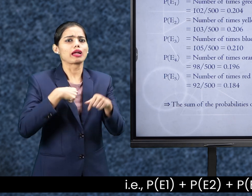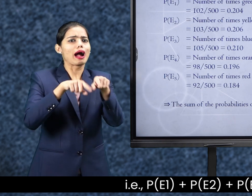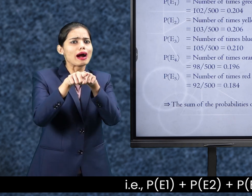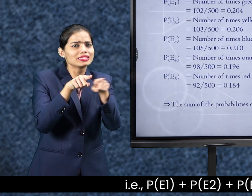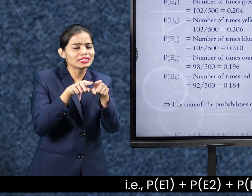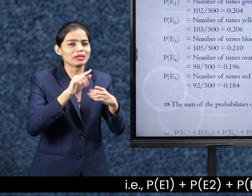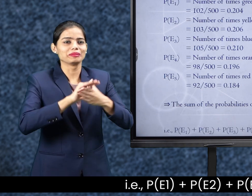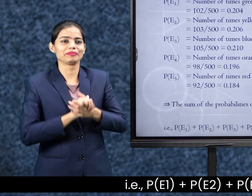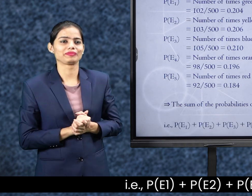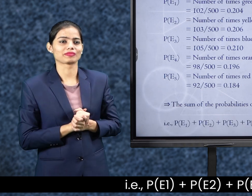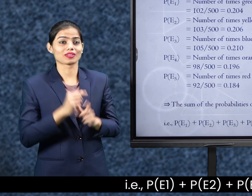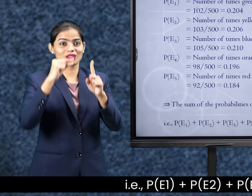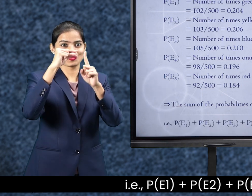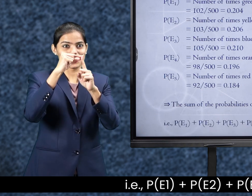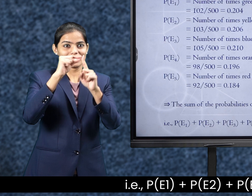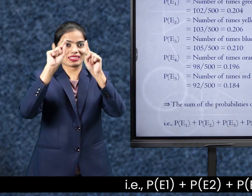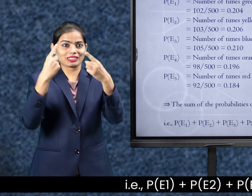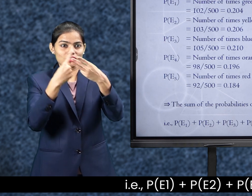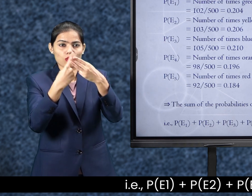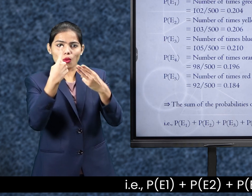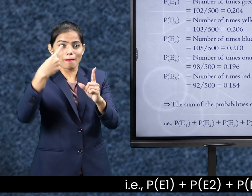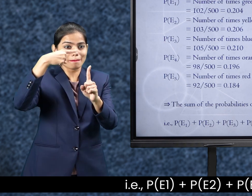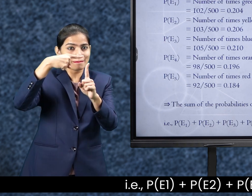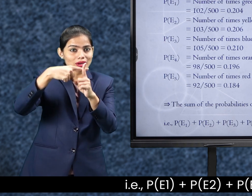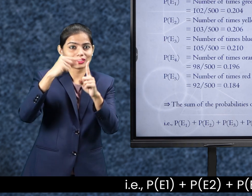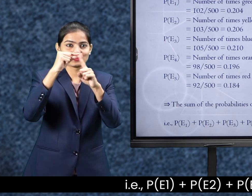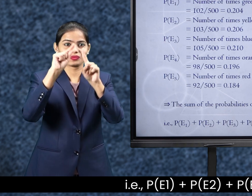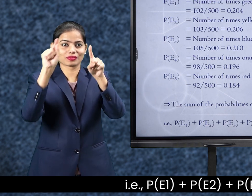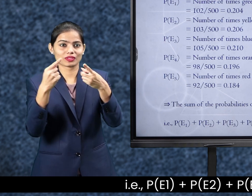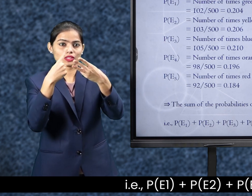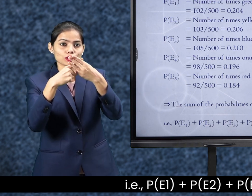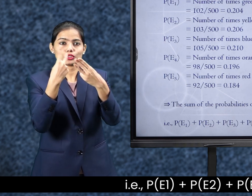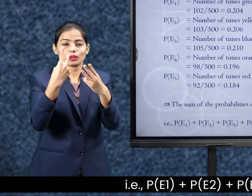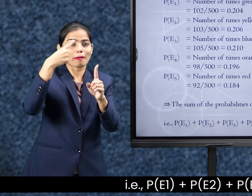PE1 ప్లస్ PE2 ప్లస్ PE3 ప్లస్ PE4 ప్లస్ PE5.